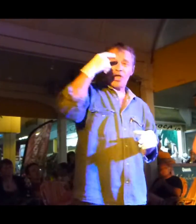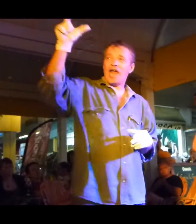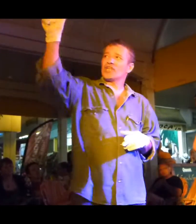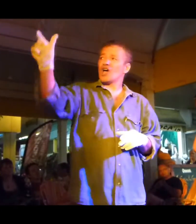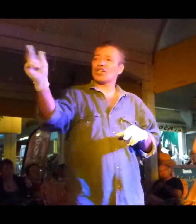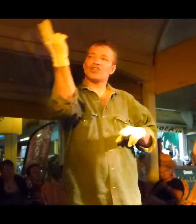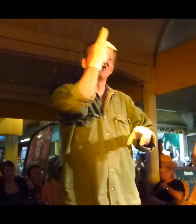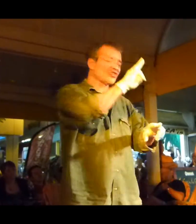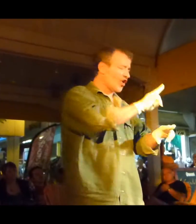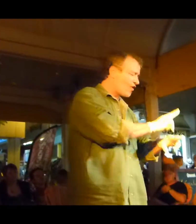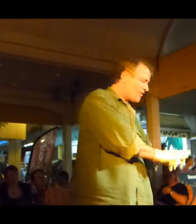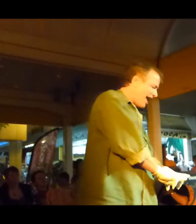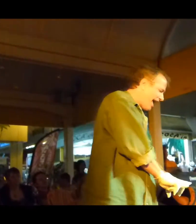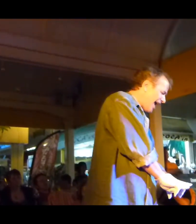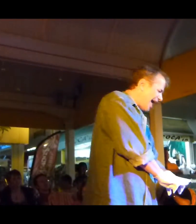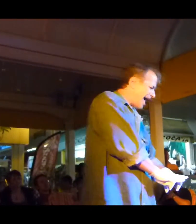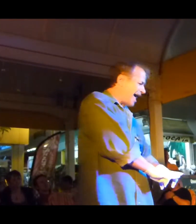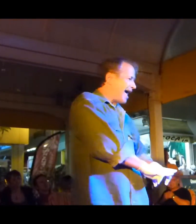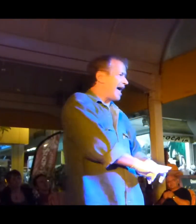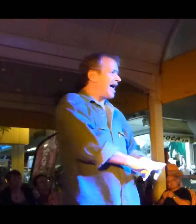pour quelqu'un qui s'en va